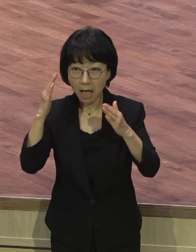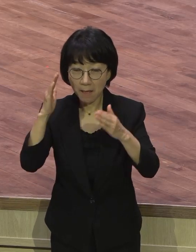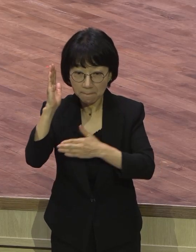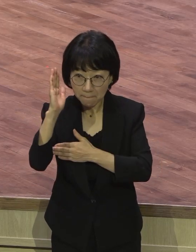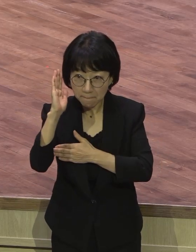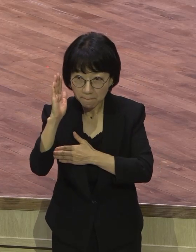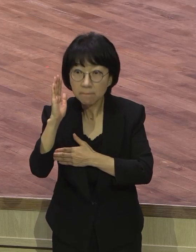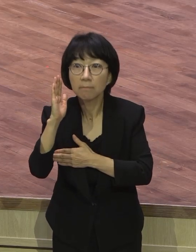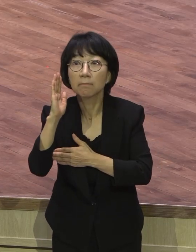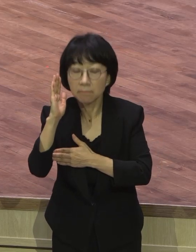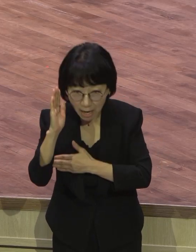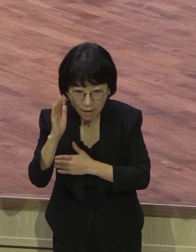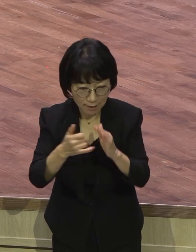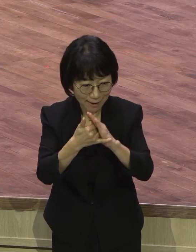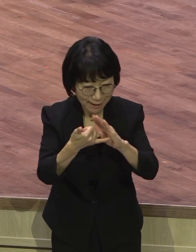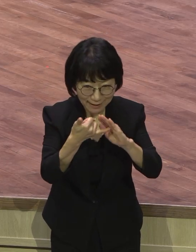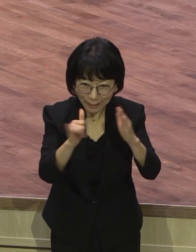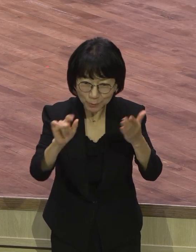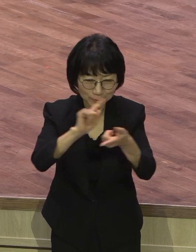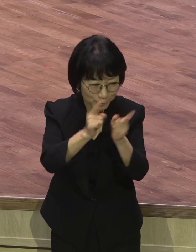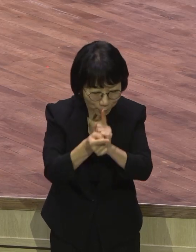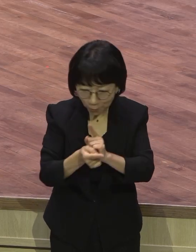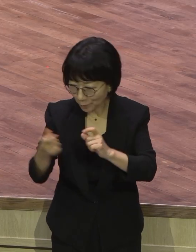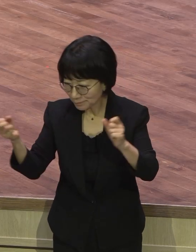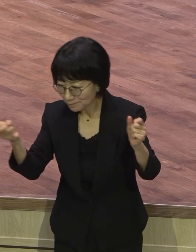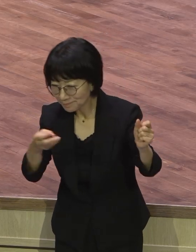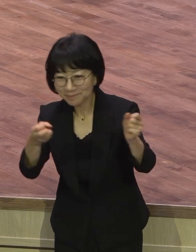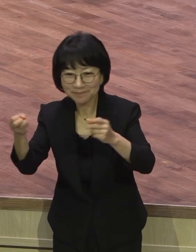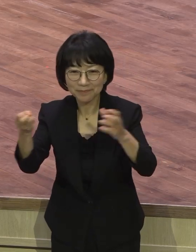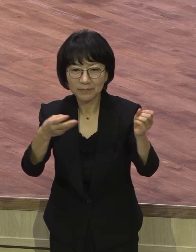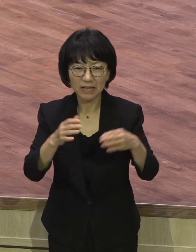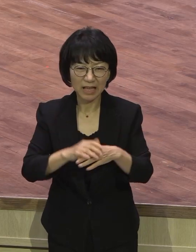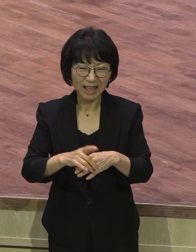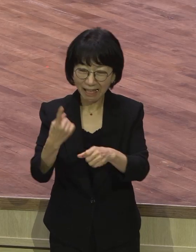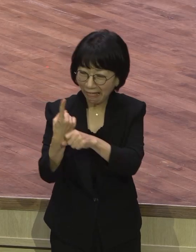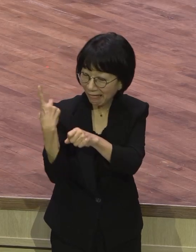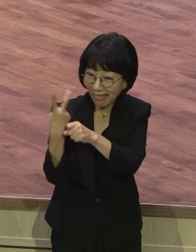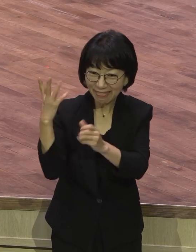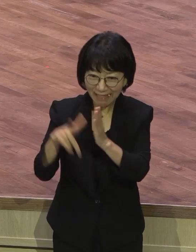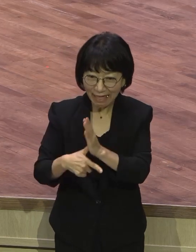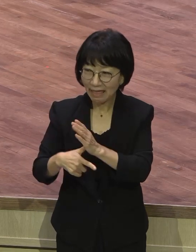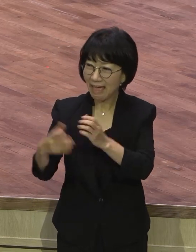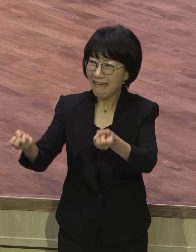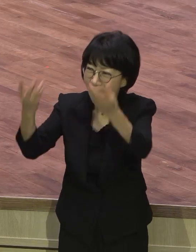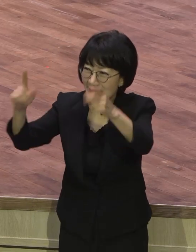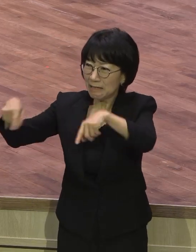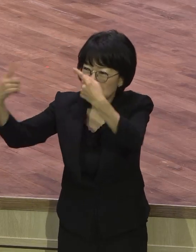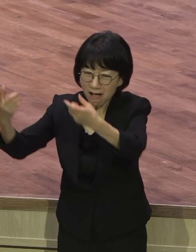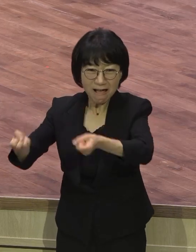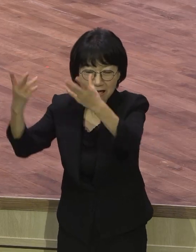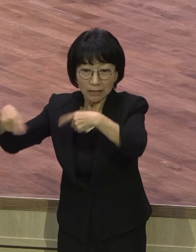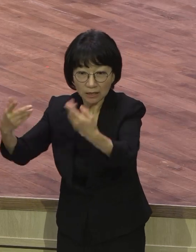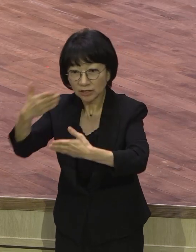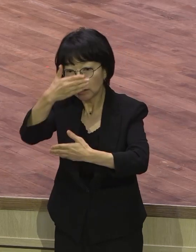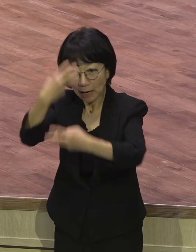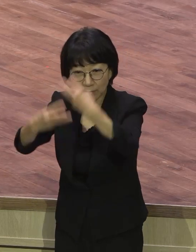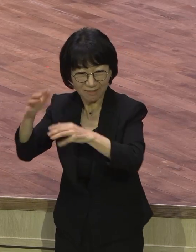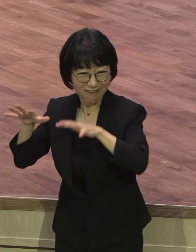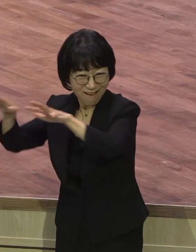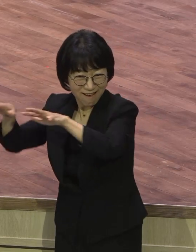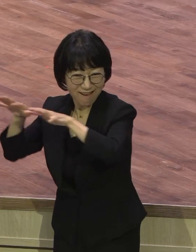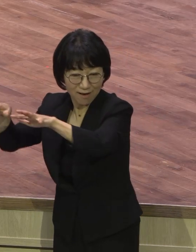가족끼리 서로 그동안에는 각자 대회 참석한다고 각자 핀 포럼을 간다 어디 간다 정신이 없는데